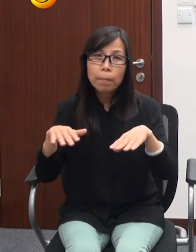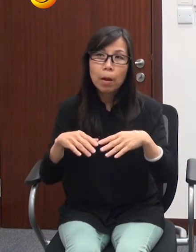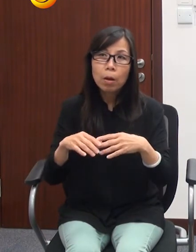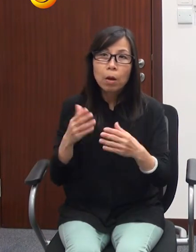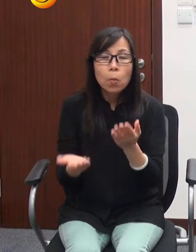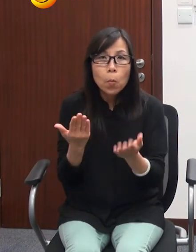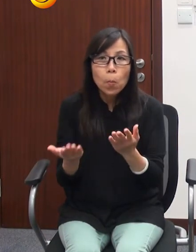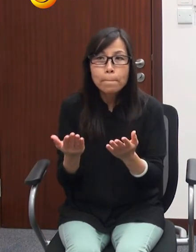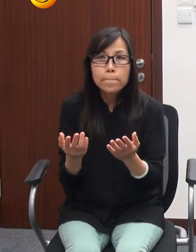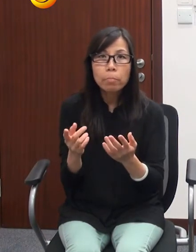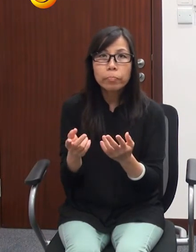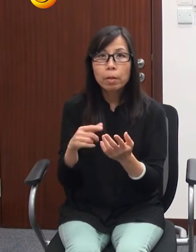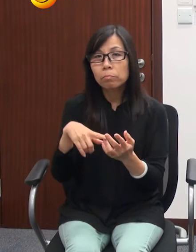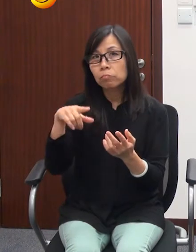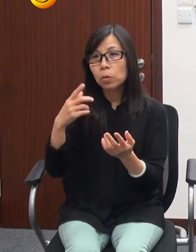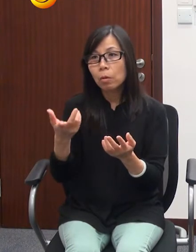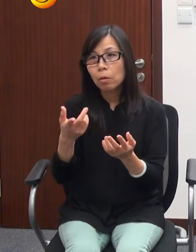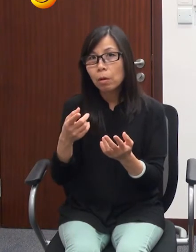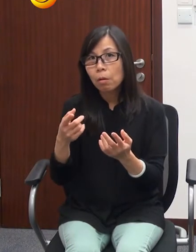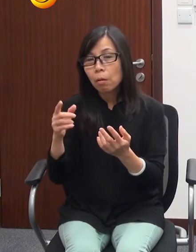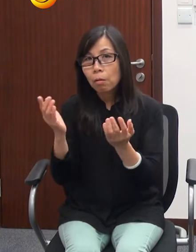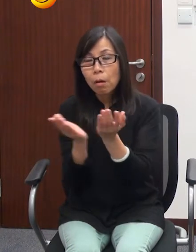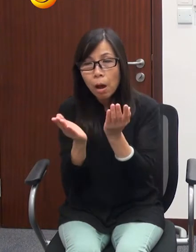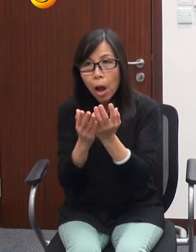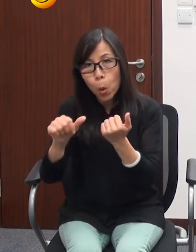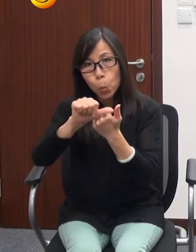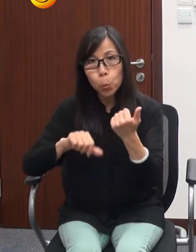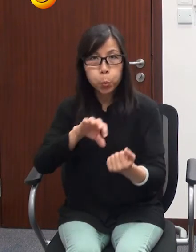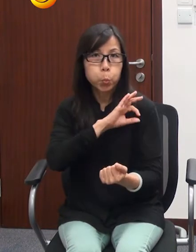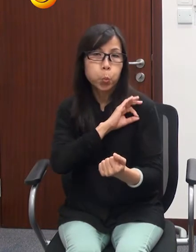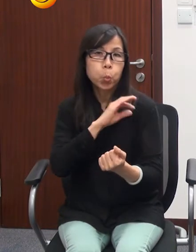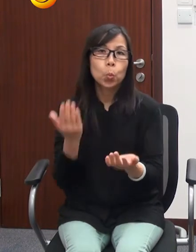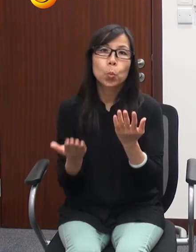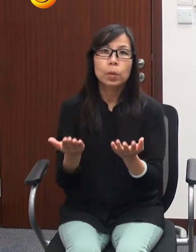個無論你說用校委會也好，或者用這個即是